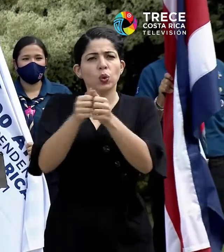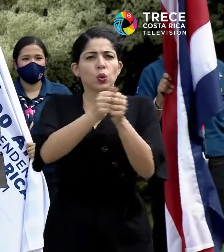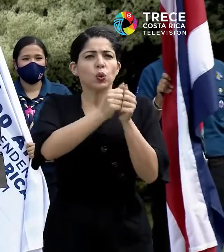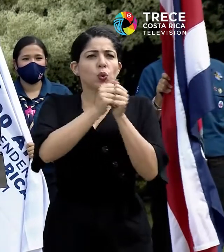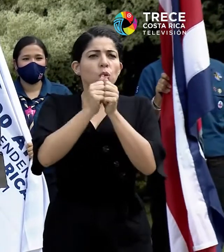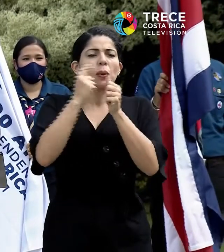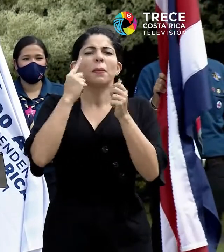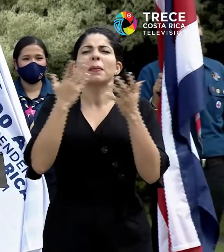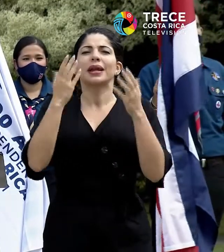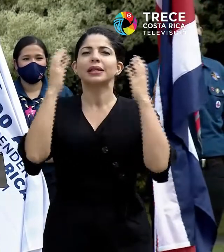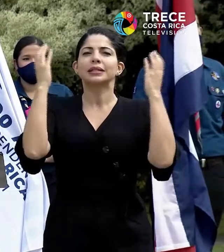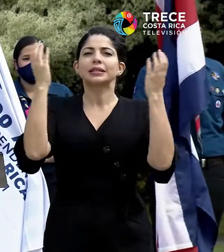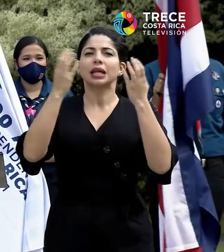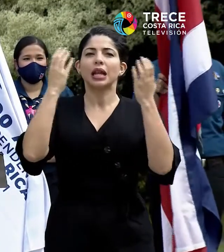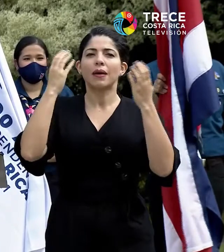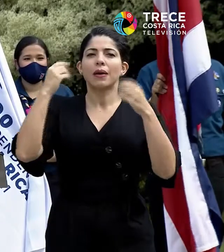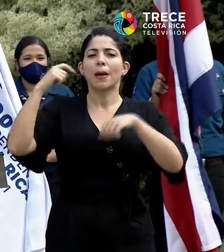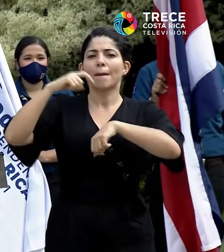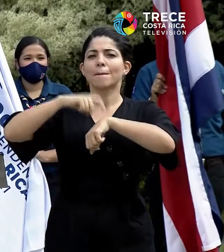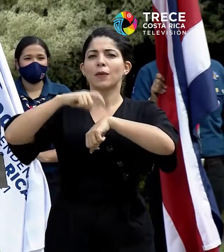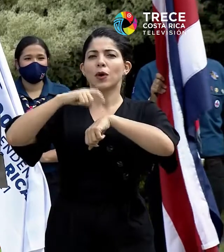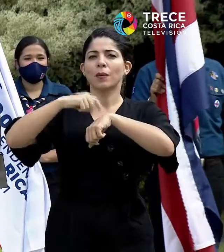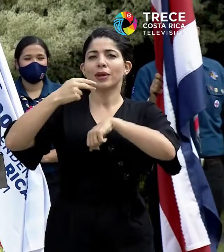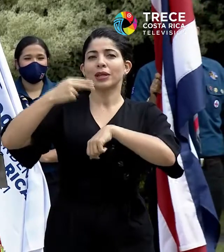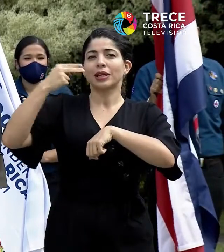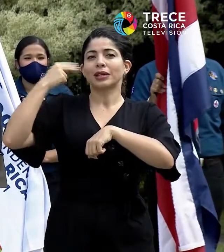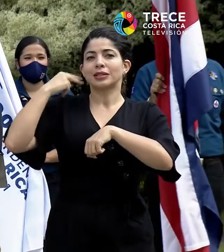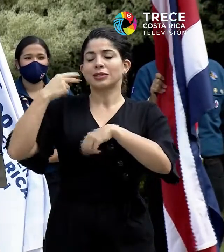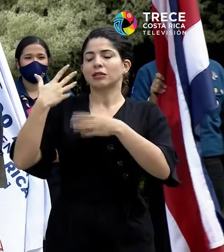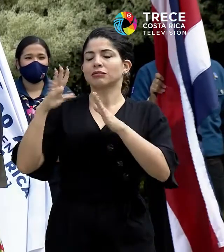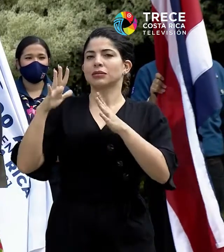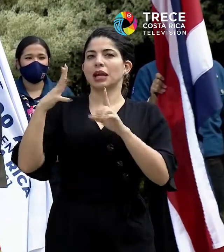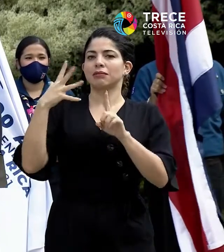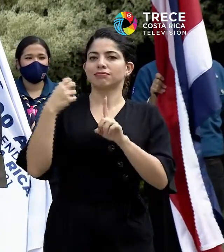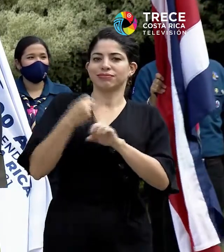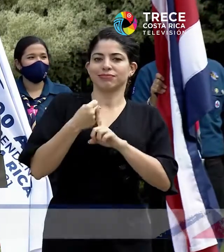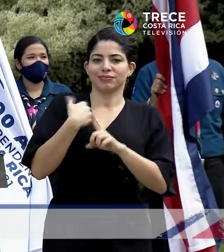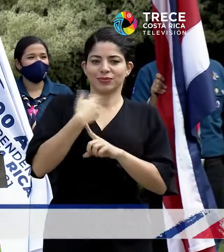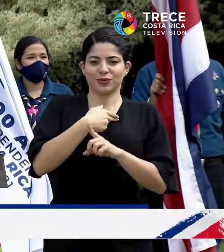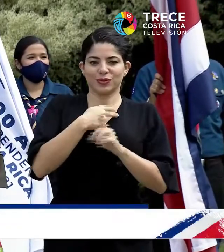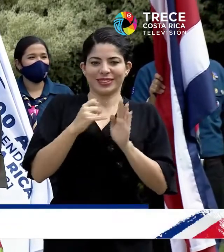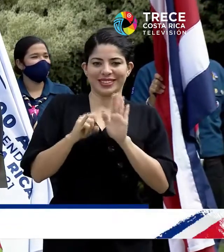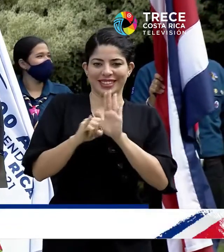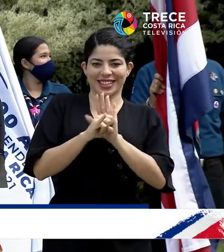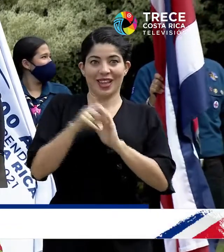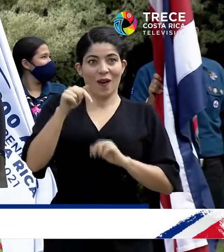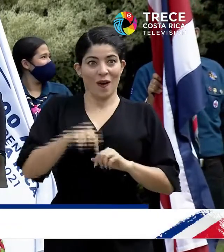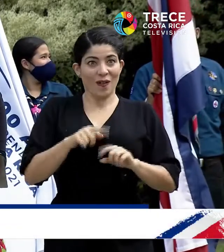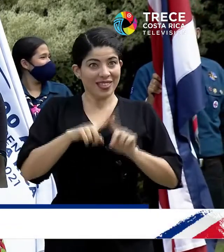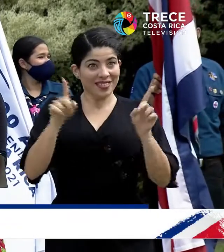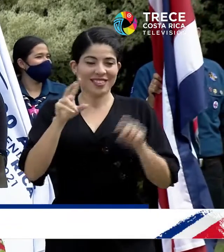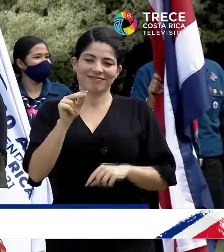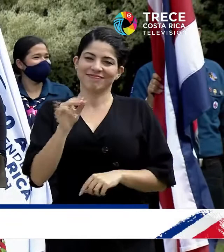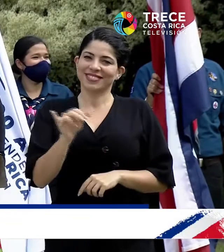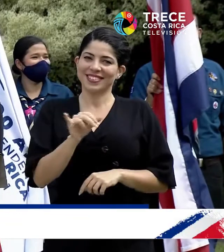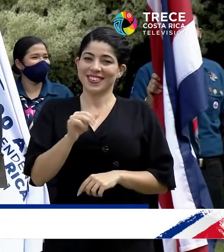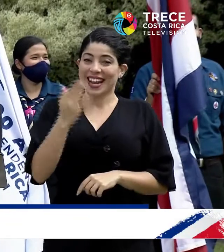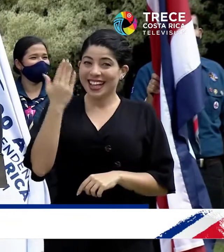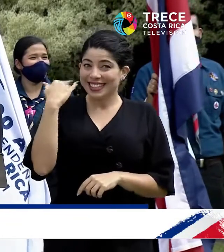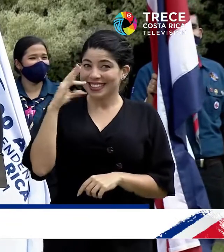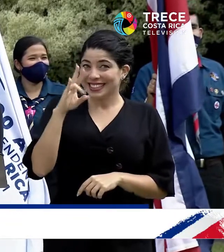hitos históricos que marcaron nuestra identidad nacional. El día de hoy no es la excepción. Hace